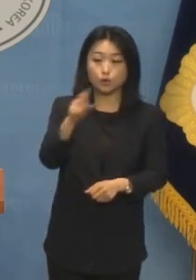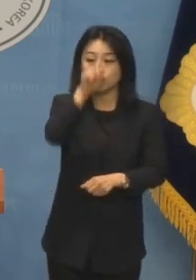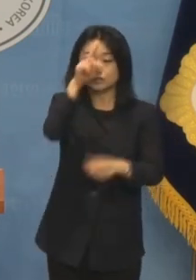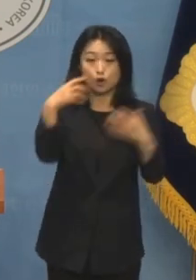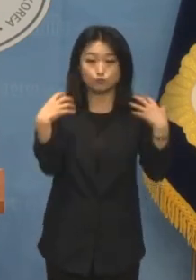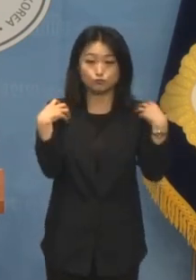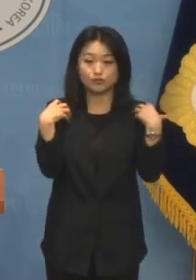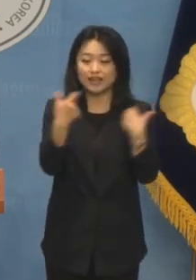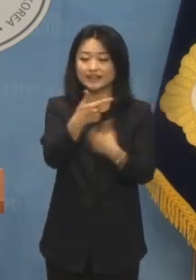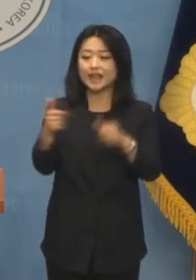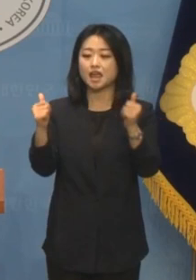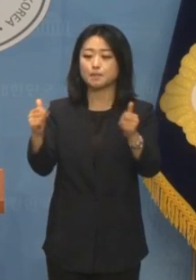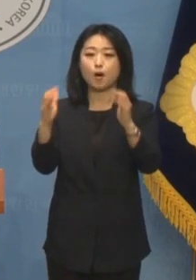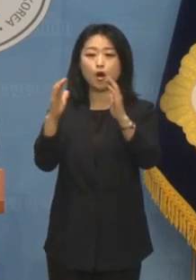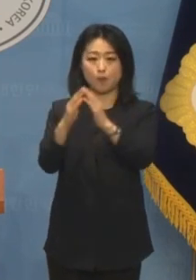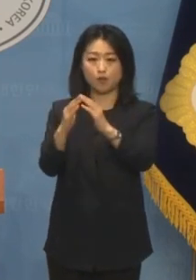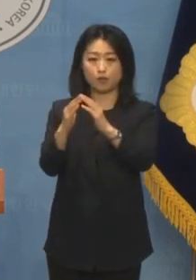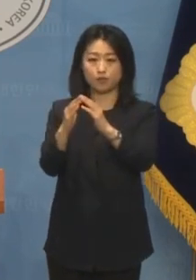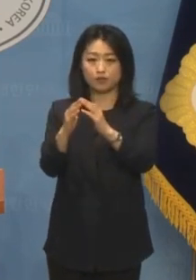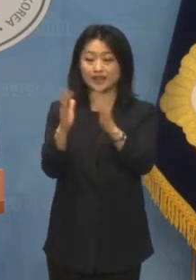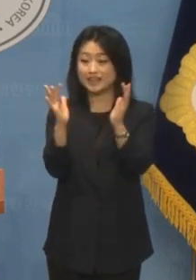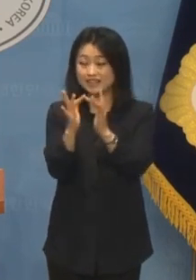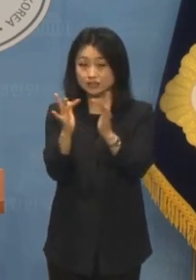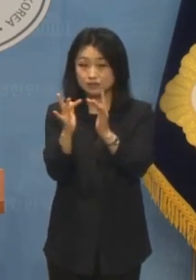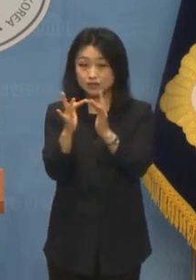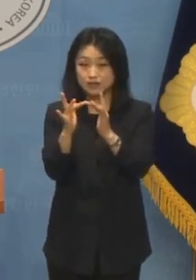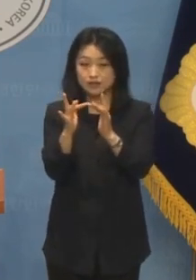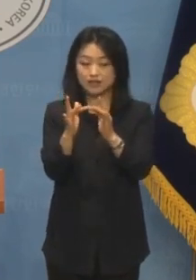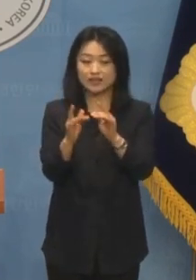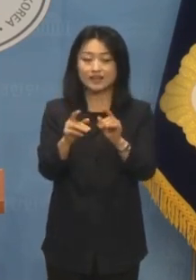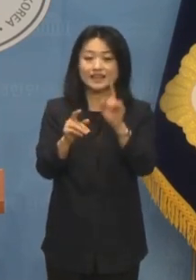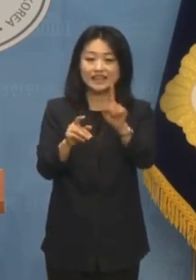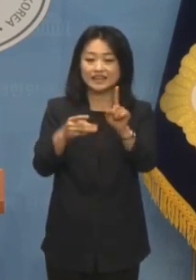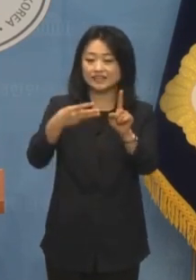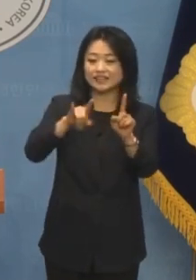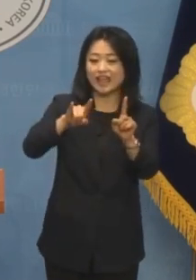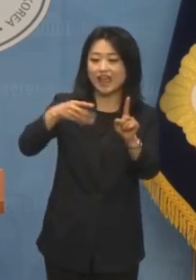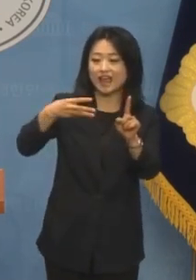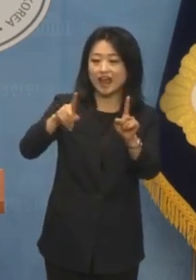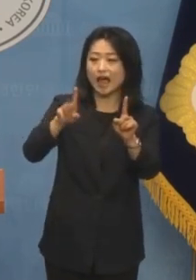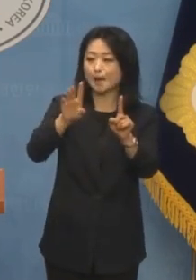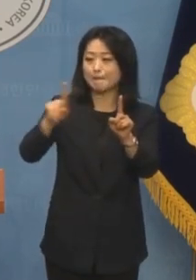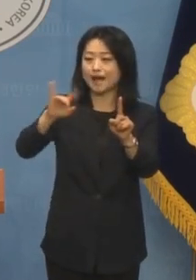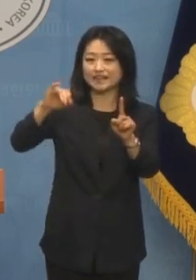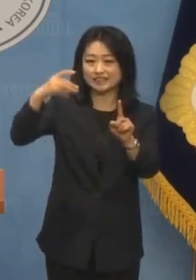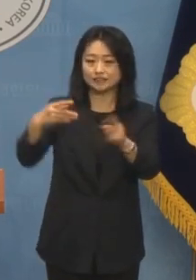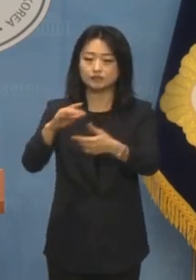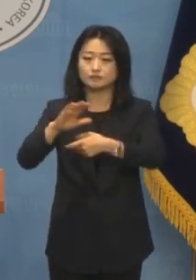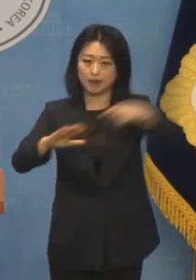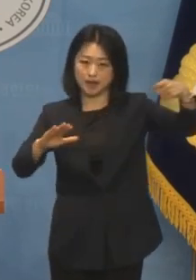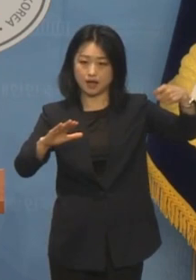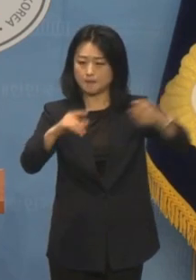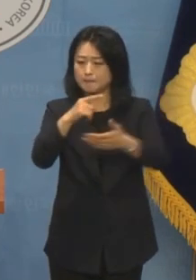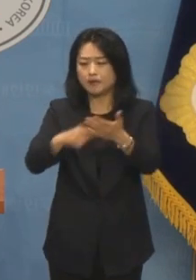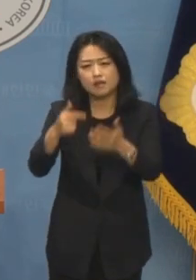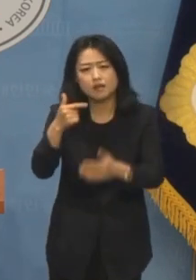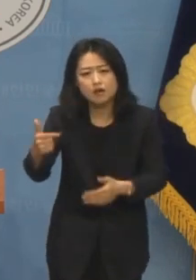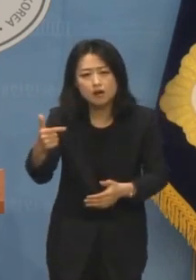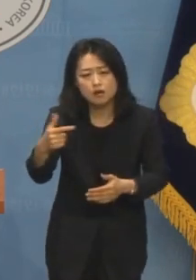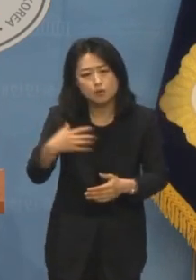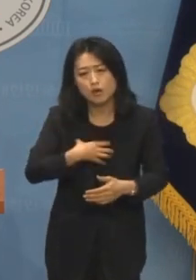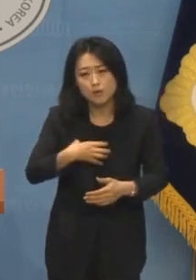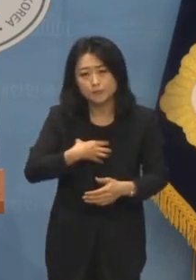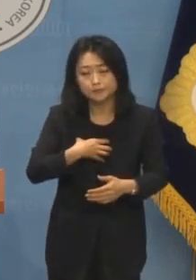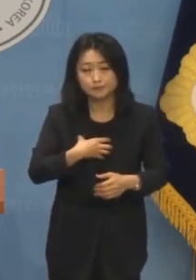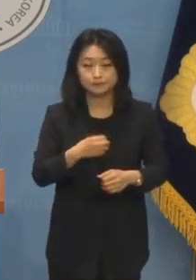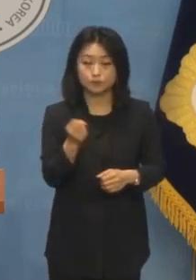전산망마저 1테라바이트 규모의 자료가 유출되었고 정확한 피해 규모조차 추산할 수 없는 상황입니다. 북한 해커 부대